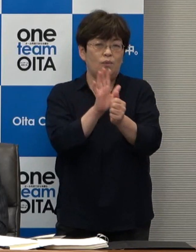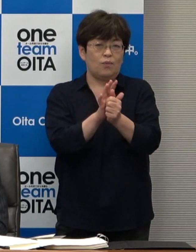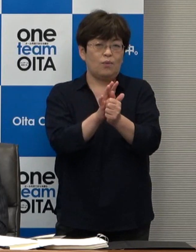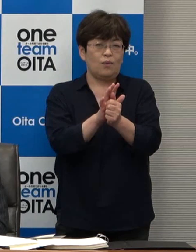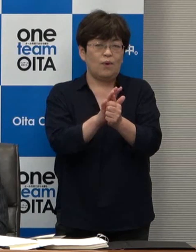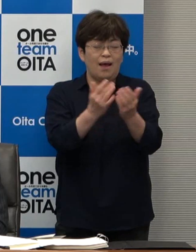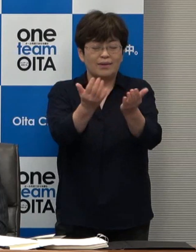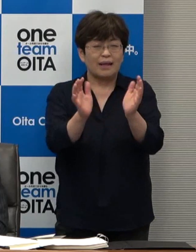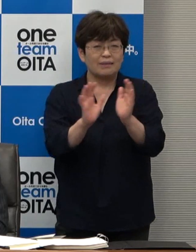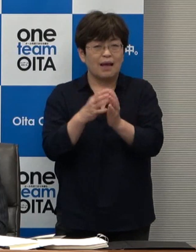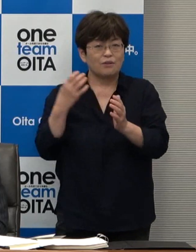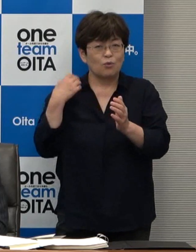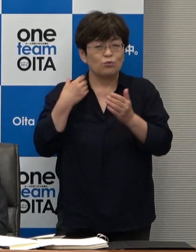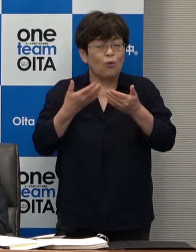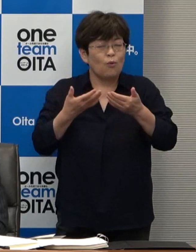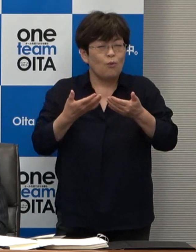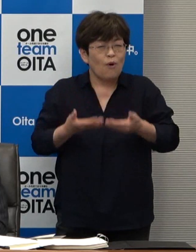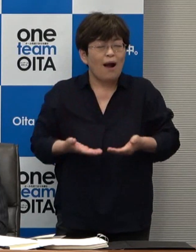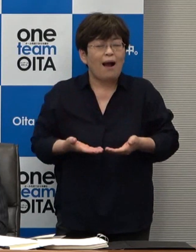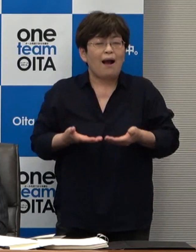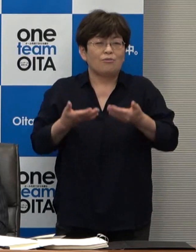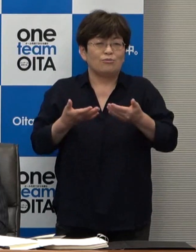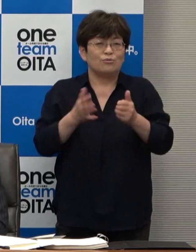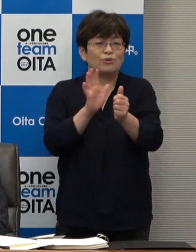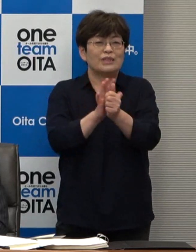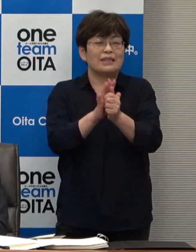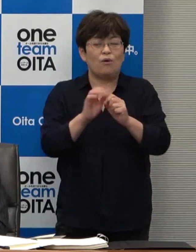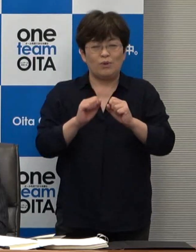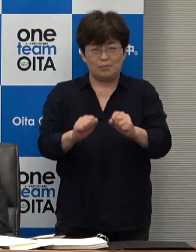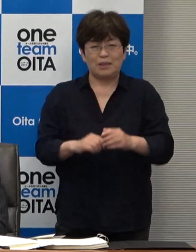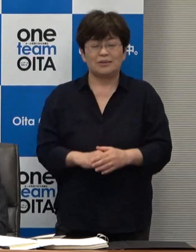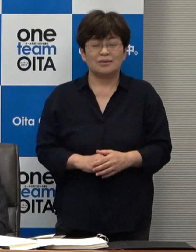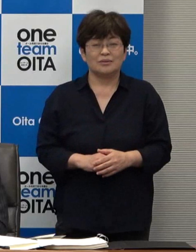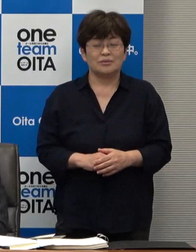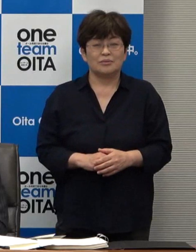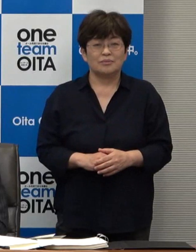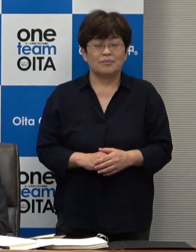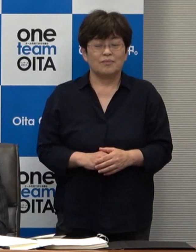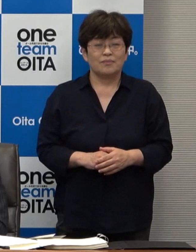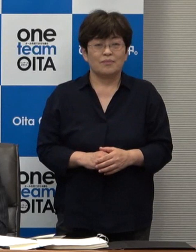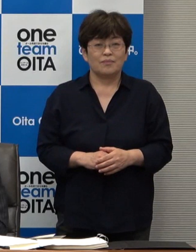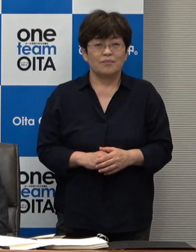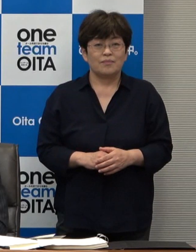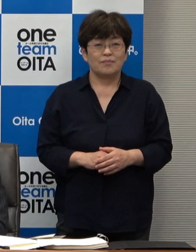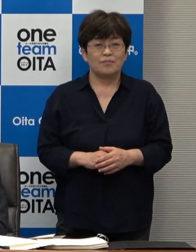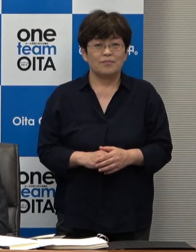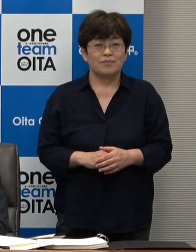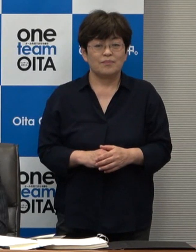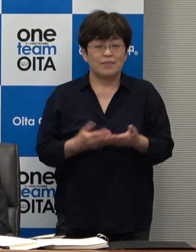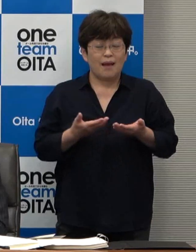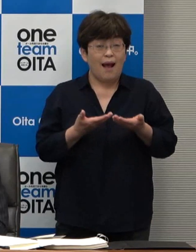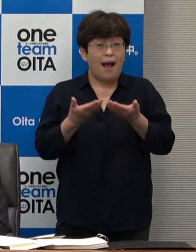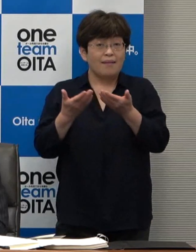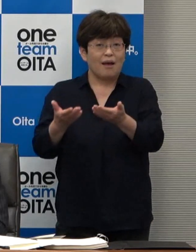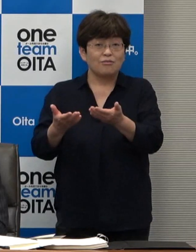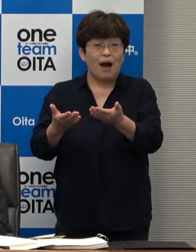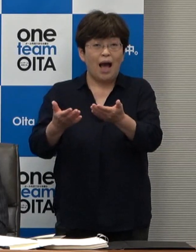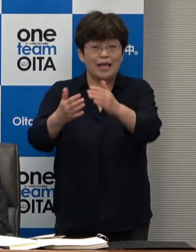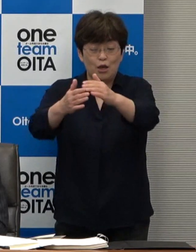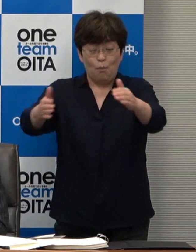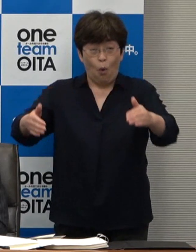減や持続的発展を支援します。その下、宅配ボックス設置助成事業では